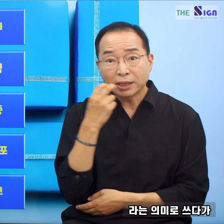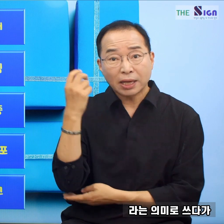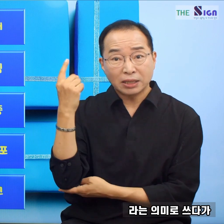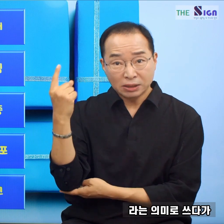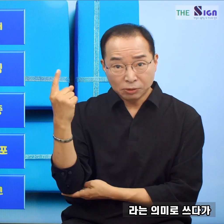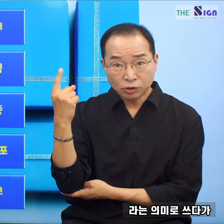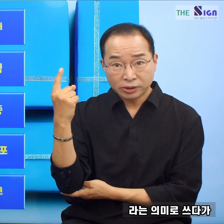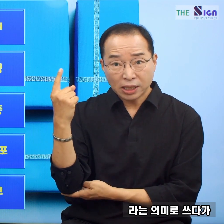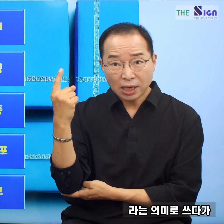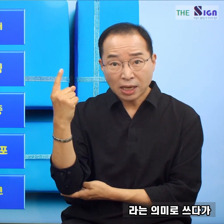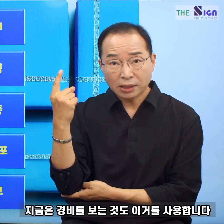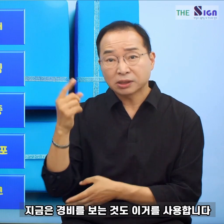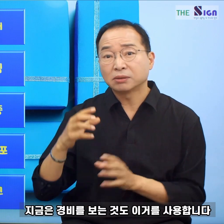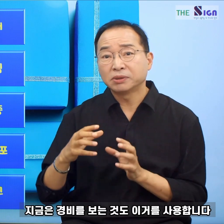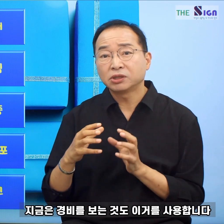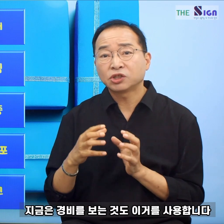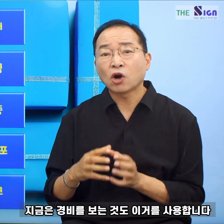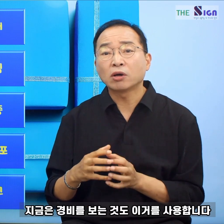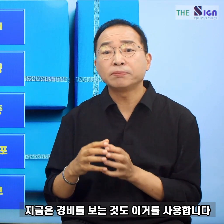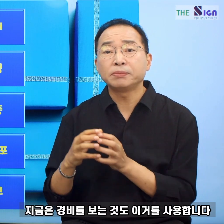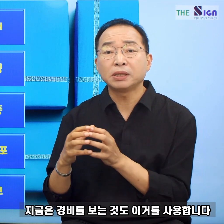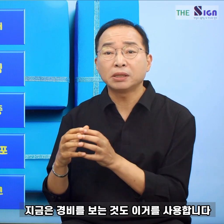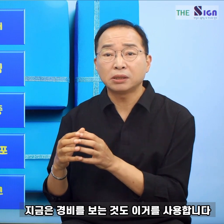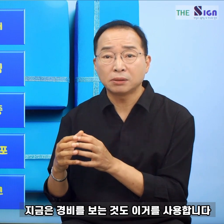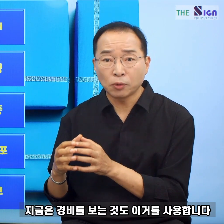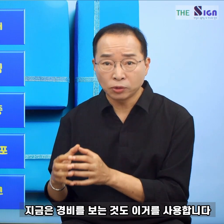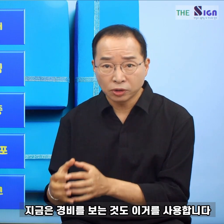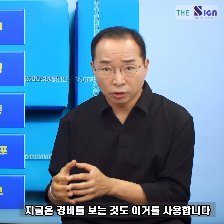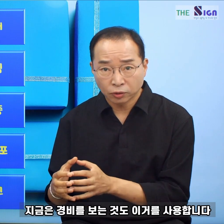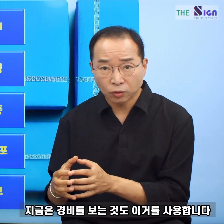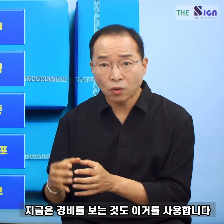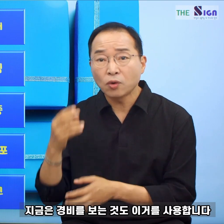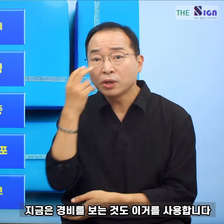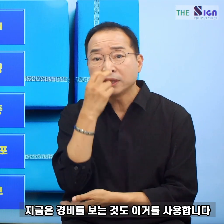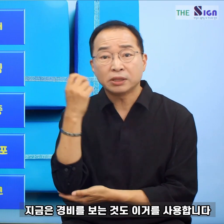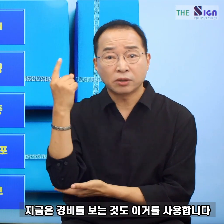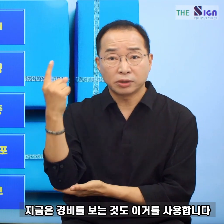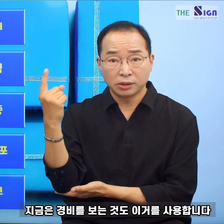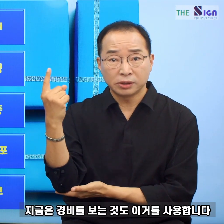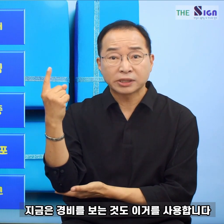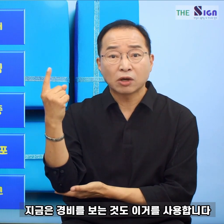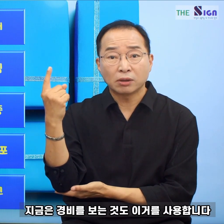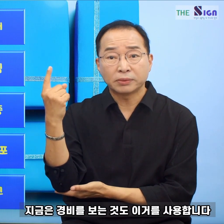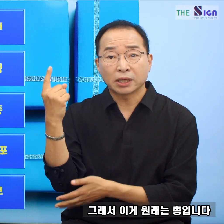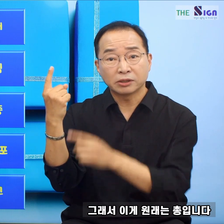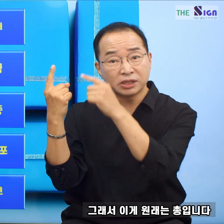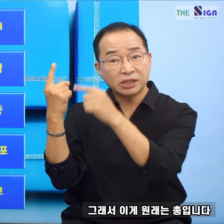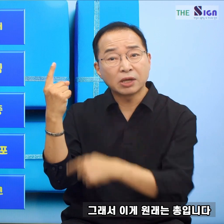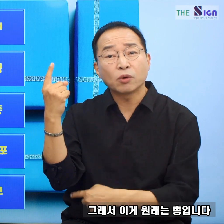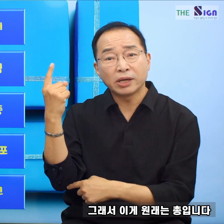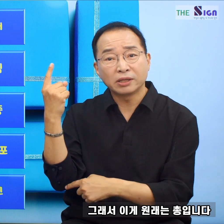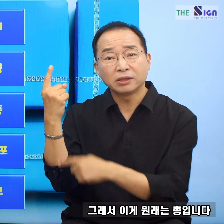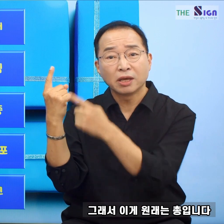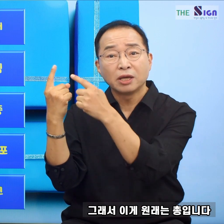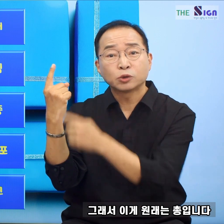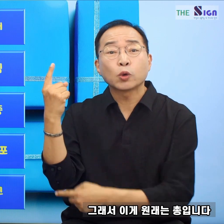보초한다라는 의미로 쓰다가 지금은 경비를 보는 것도 이거를 사용합니다. 그래서 이게 원래는